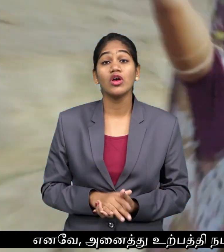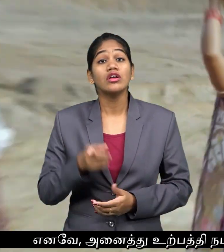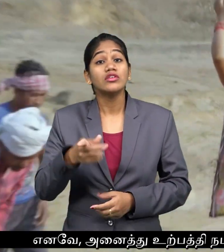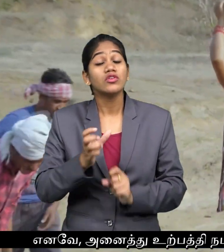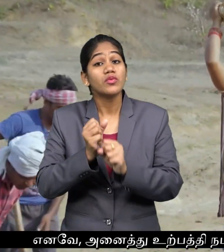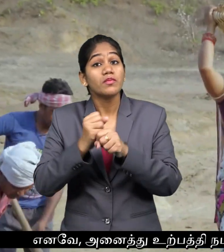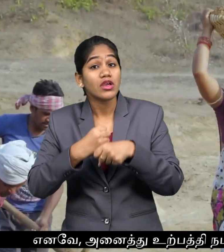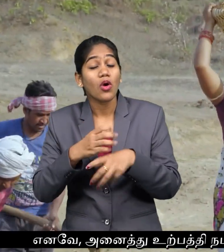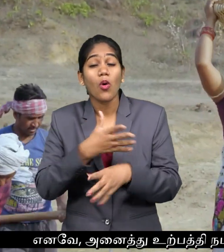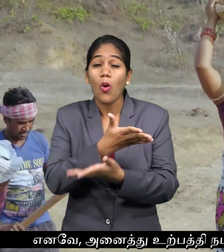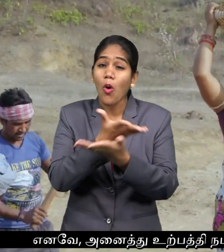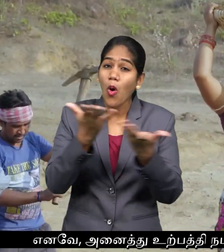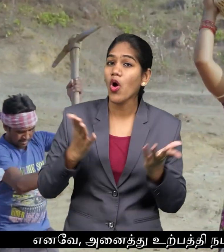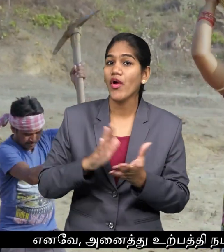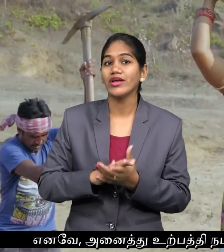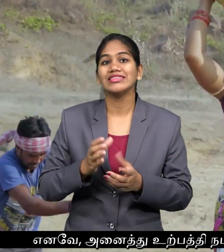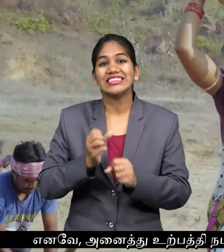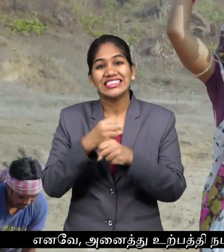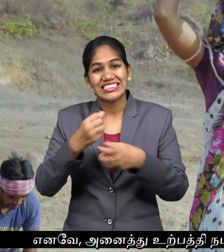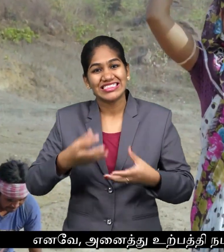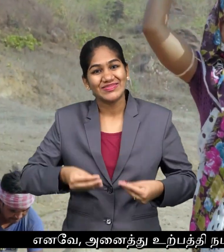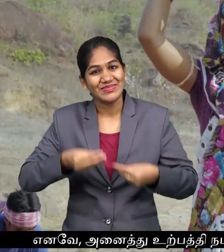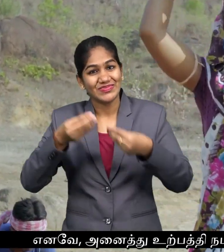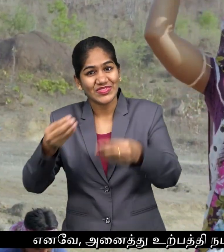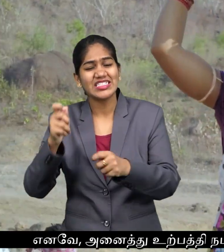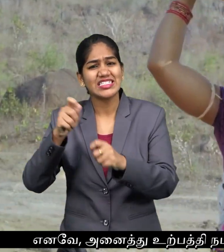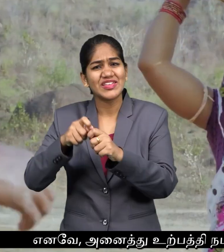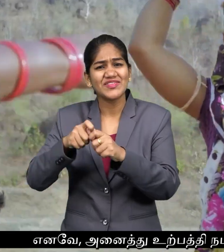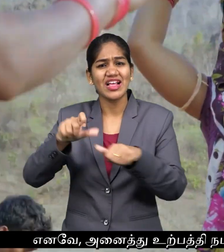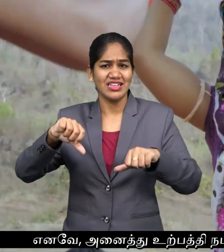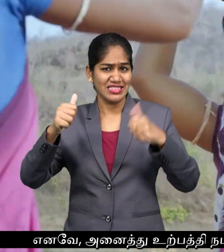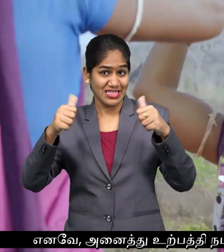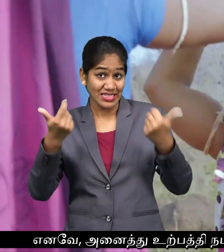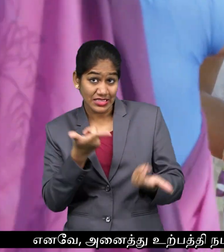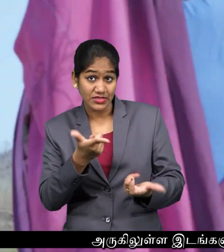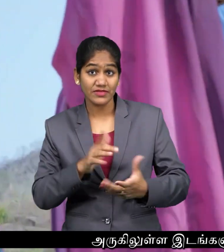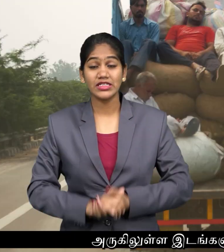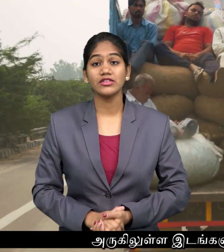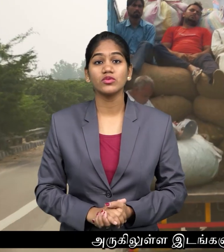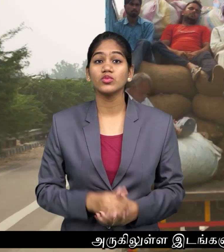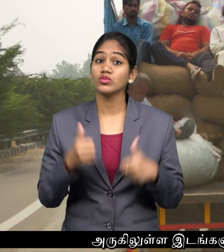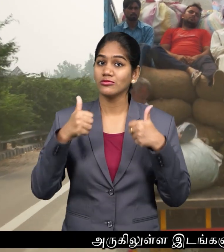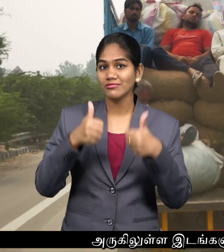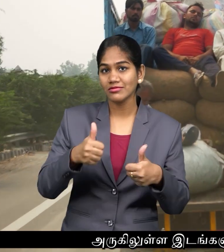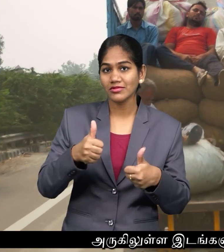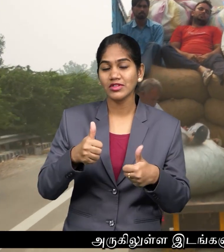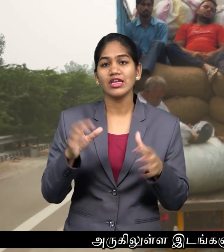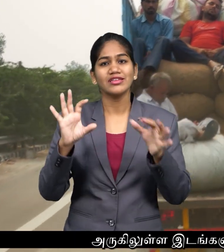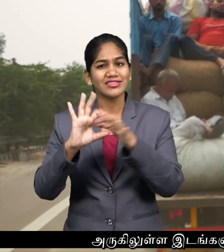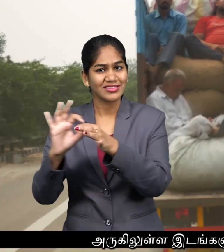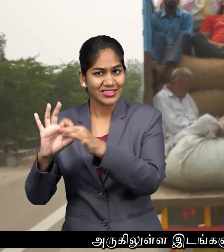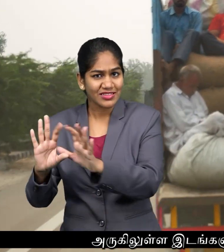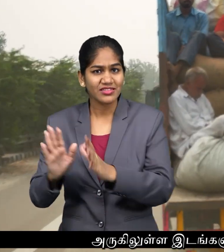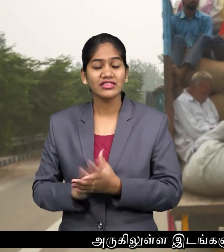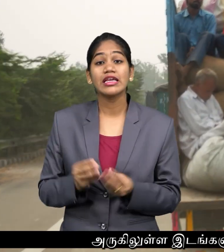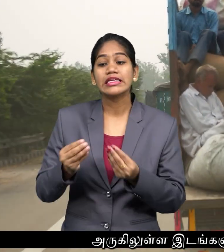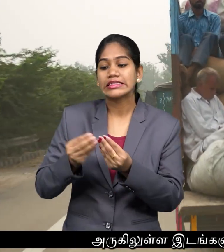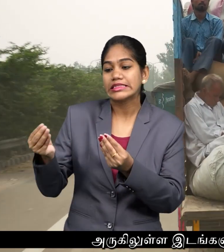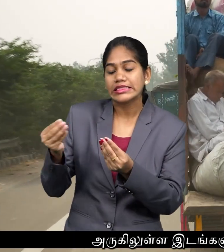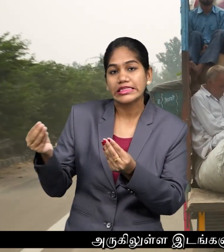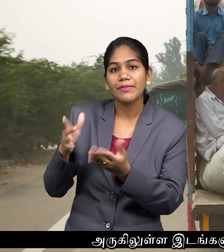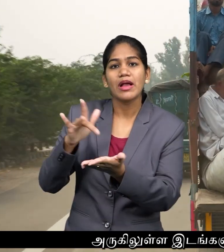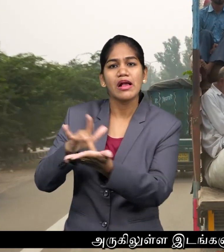எனவே அனைத்து உற்பத்தி நடவடிக்கைகளையும் வெற்றிகரமாக செய்ய அருகிலுள்ள இடங்களுக்கு நல்ல